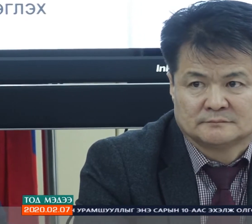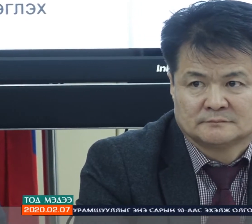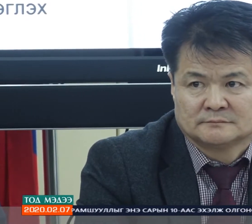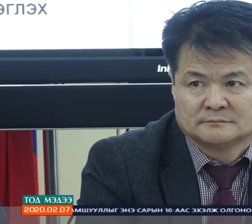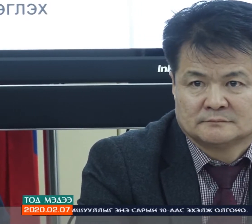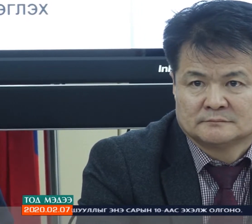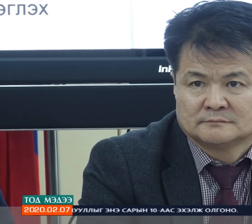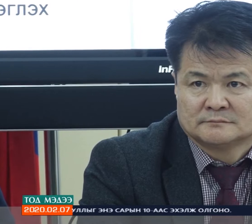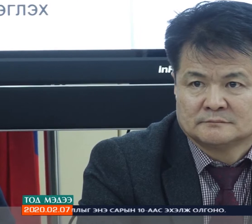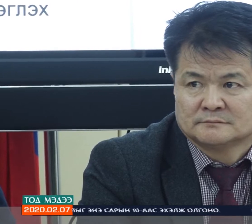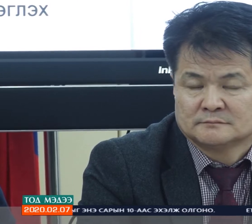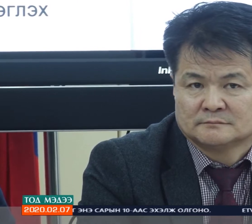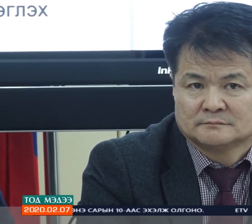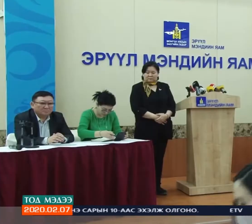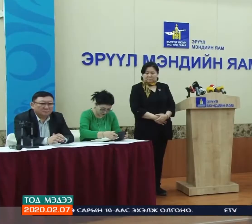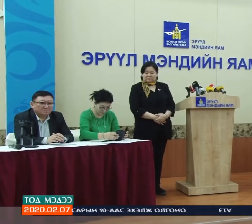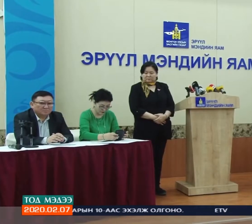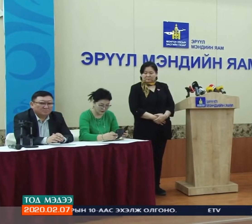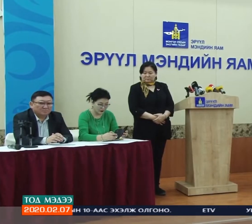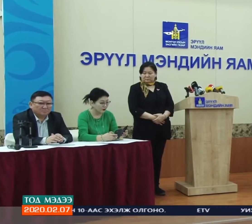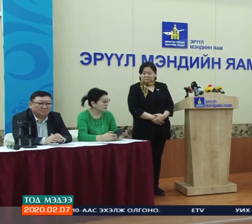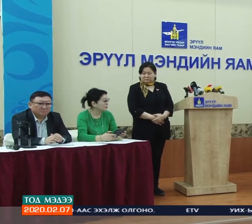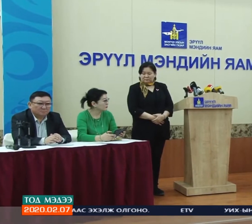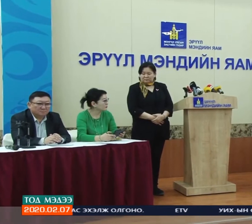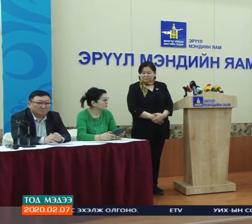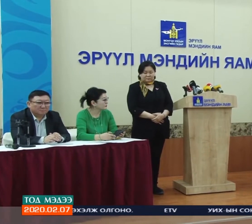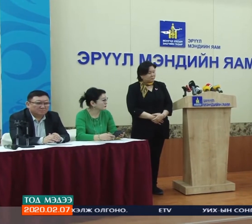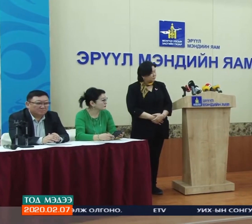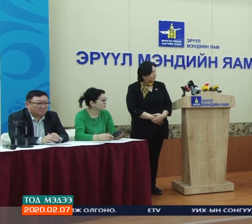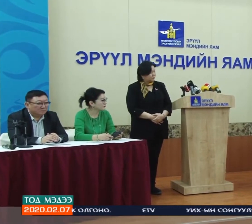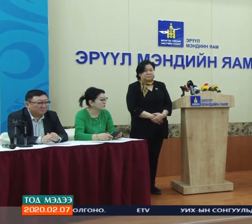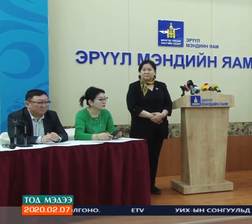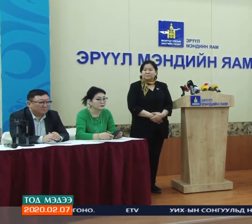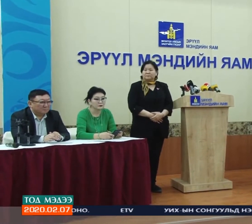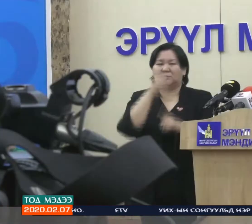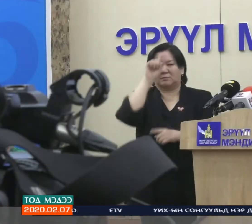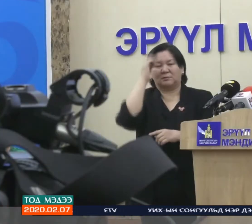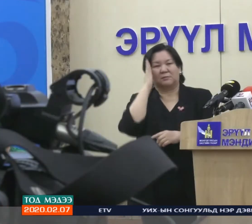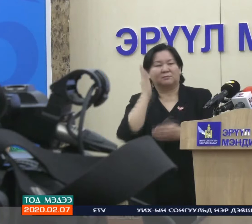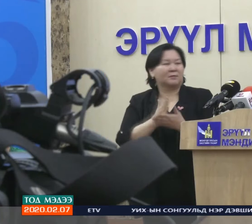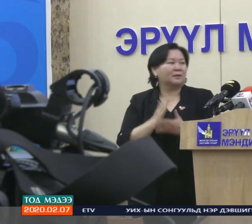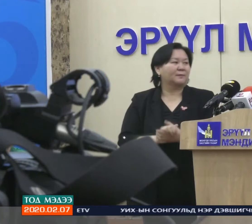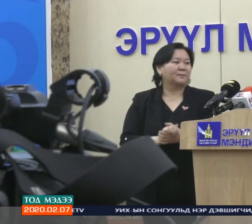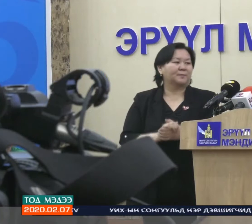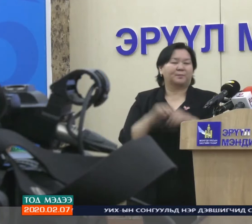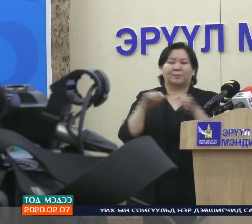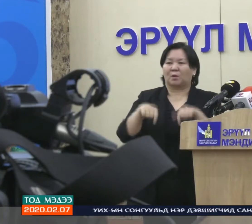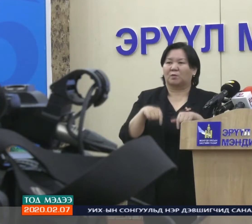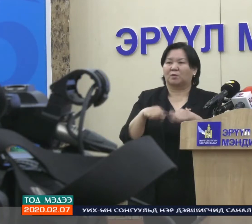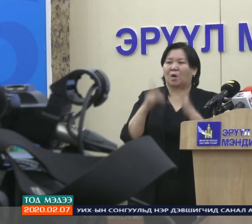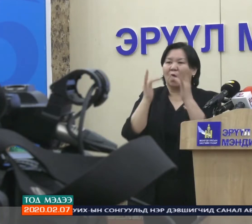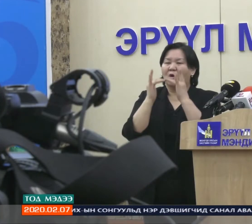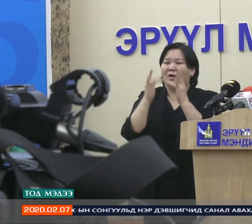87.5% томоо төст өвчин эзэлж байна. Одоогийн байдлаар орны ачаалал нэмэгдээгүй хэлээ. Одоогийн байдлаар орны